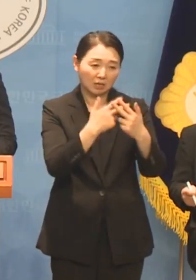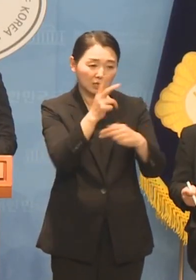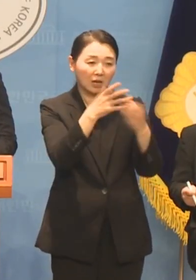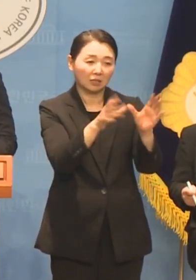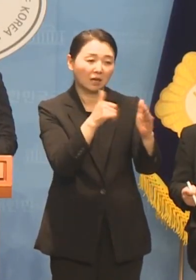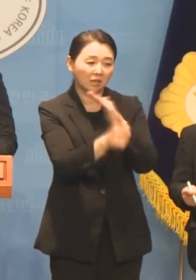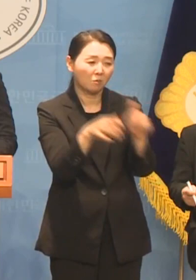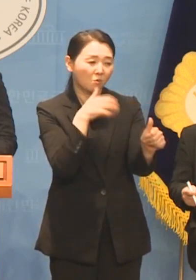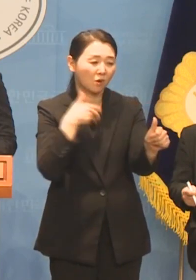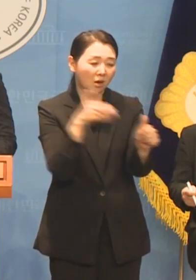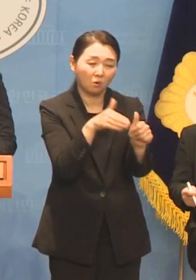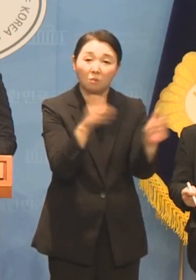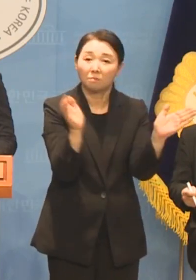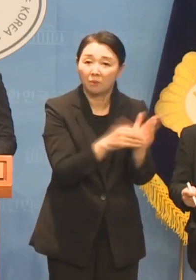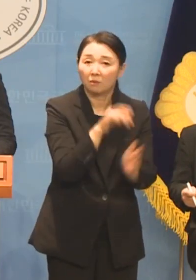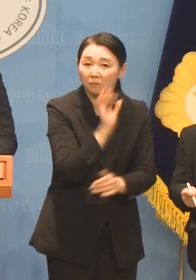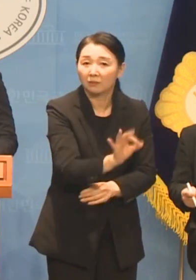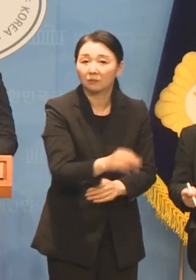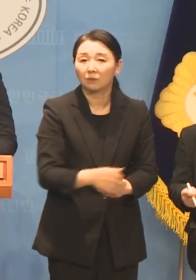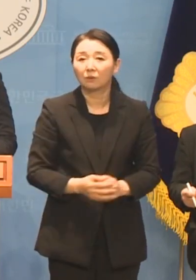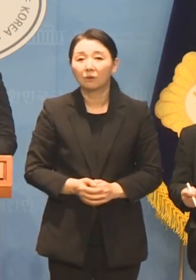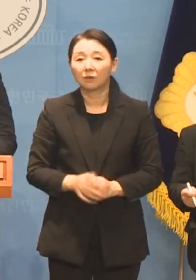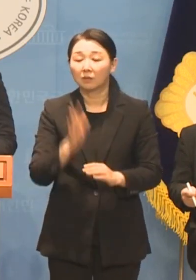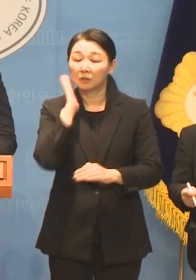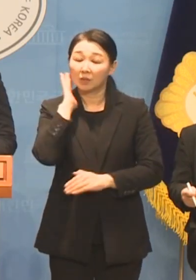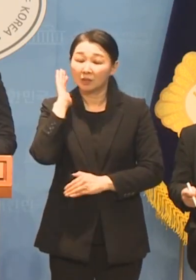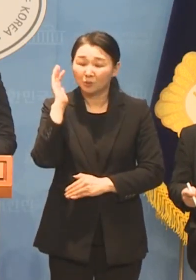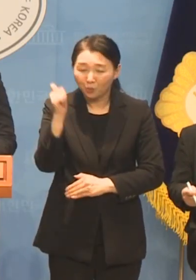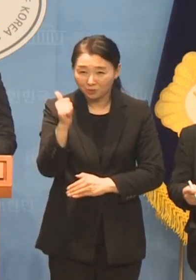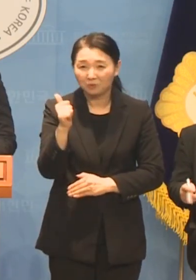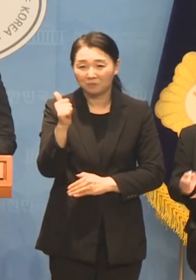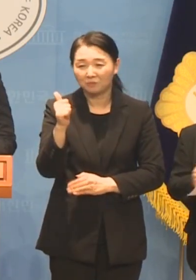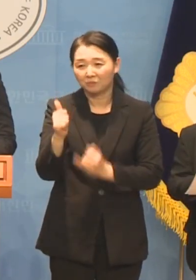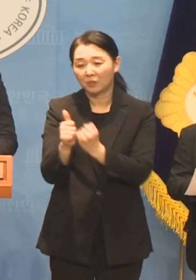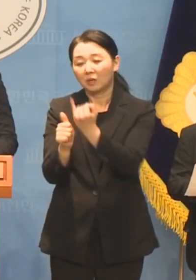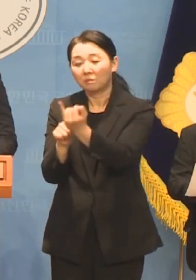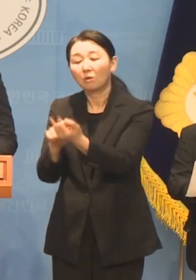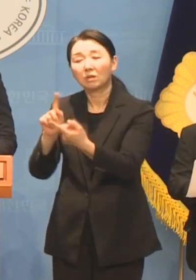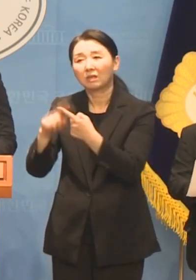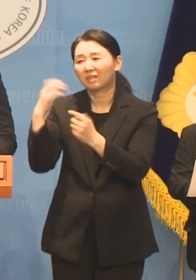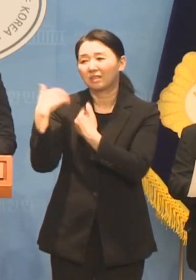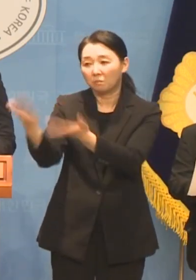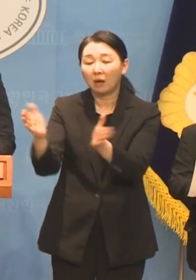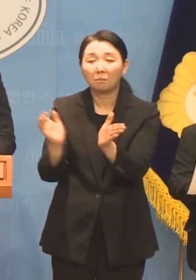한편 한 것을 보았습니다. 대통령 배우자에 대해서는 방치로